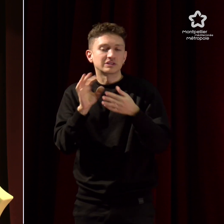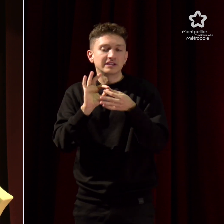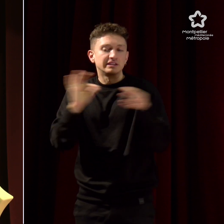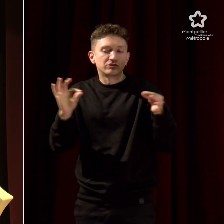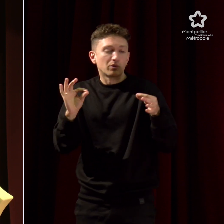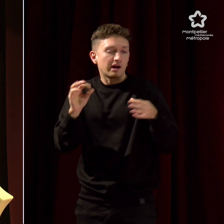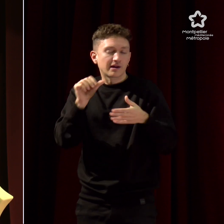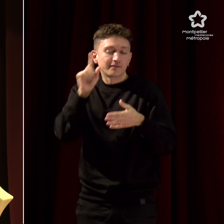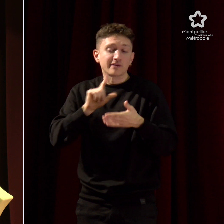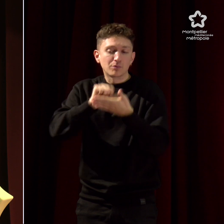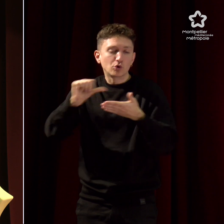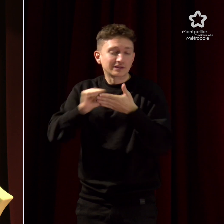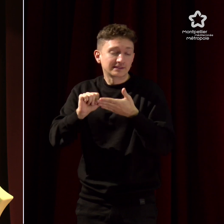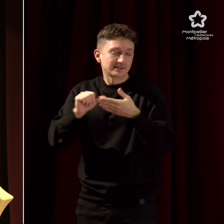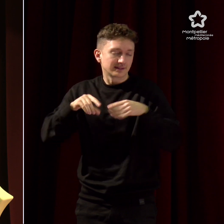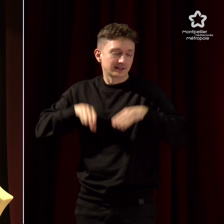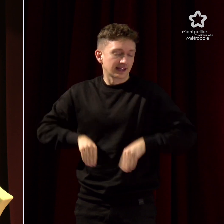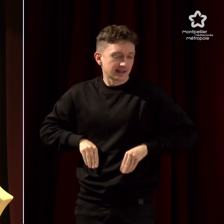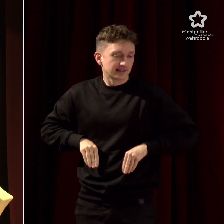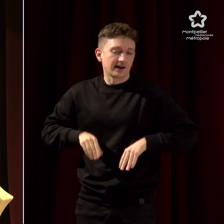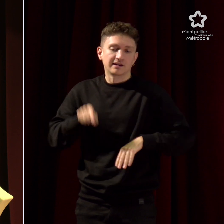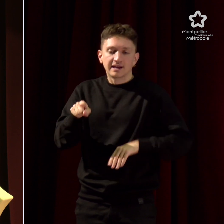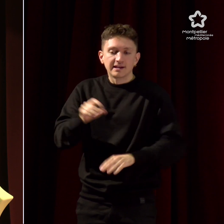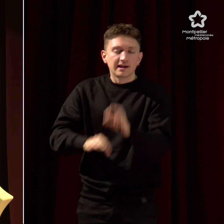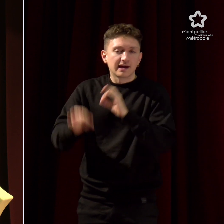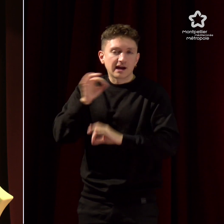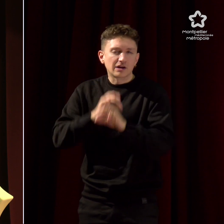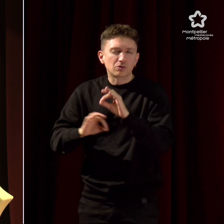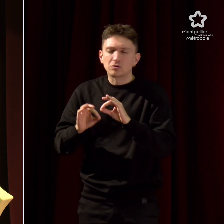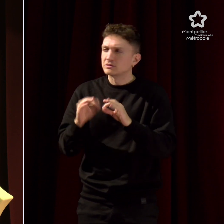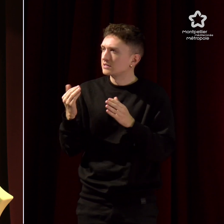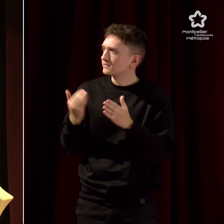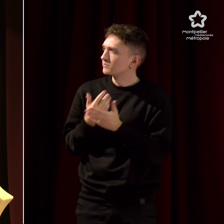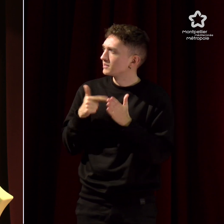qui relate tout ce qui se passe à peu près dans le. Je crois que ça se passe